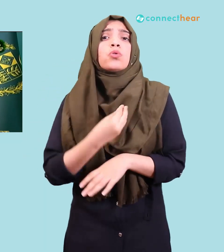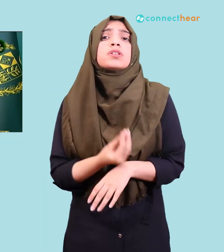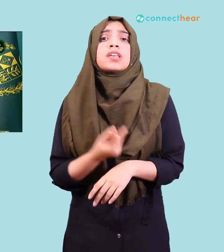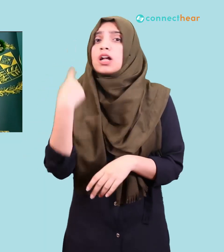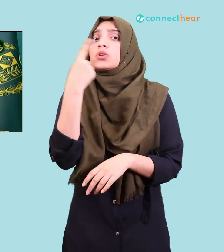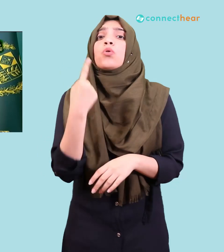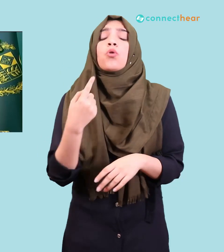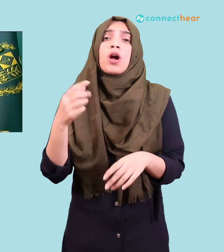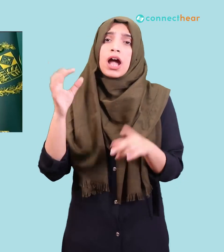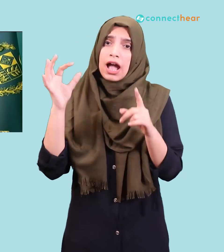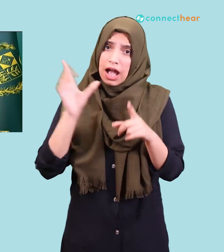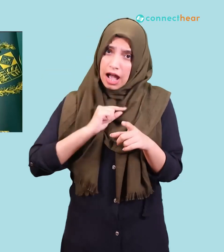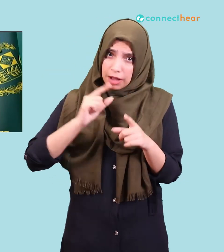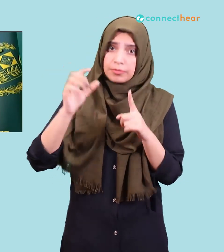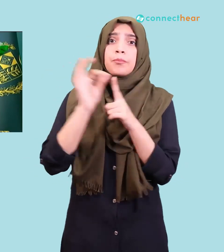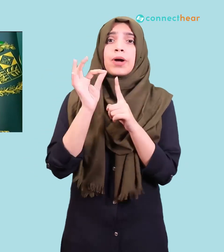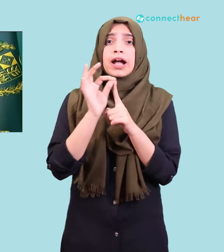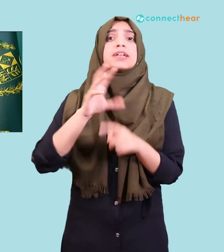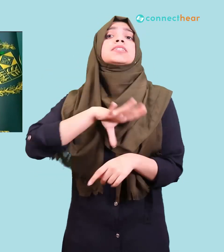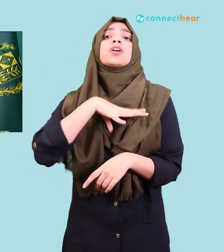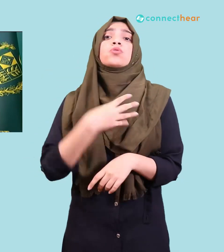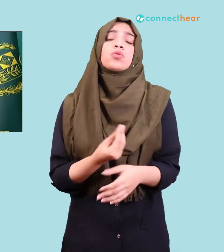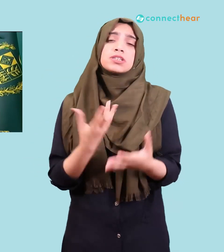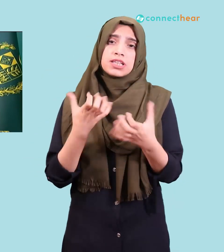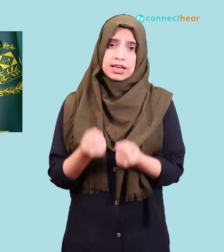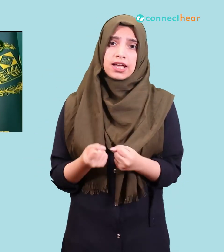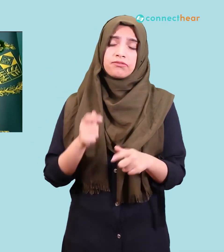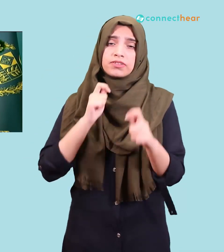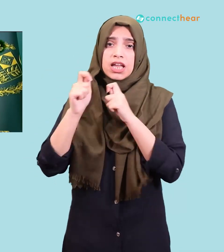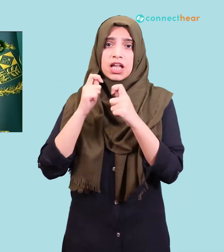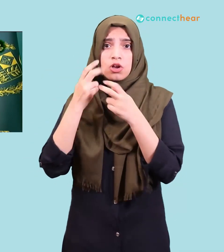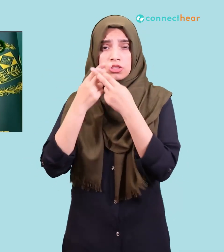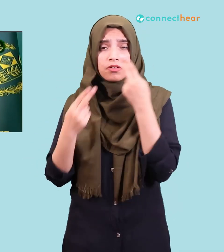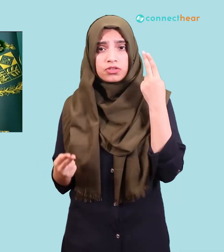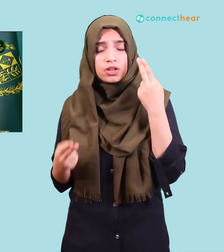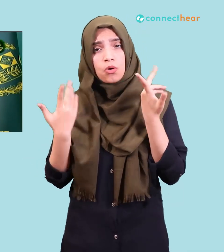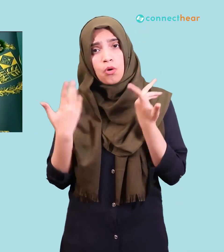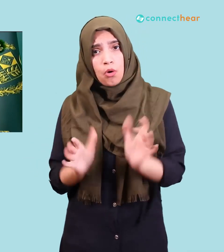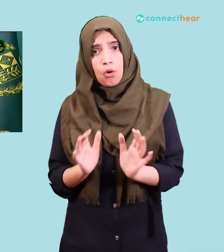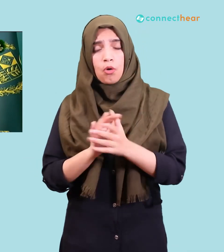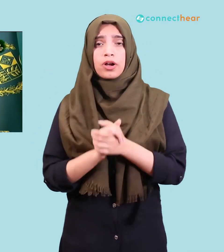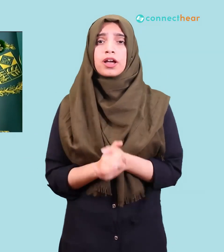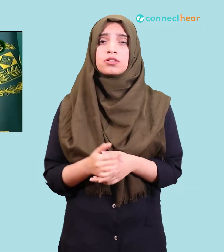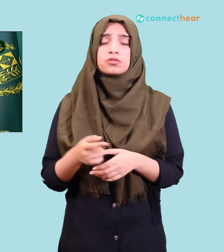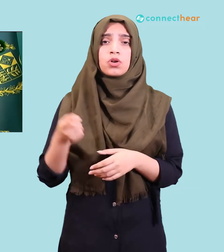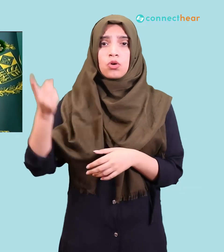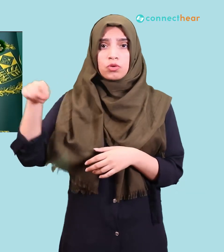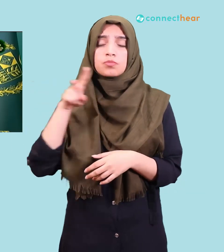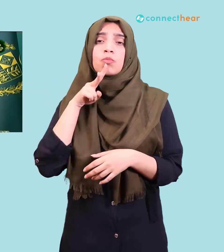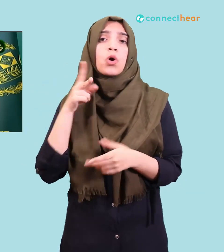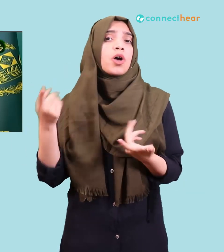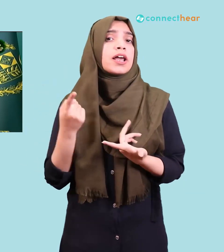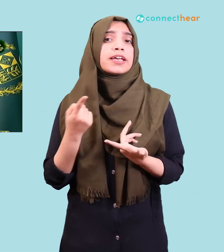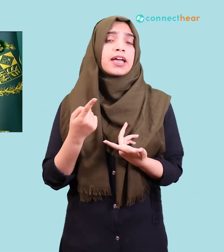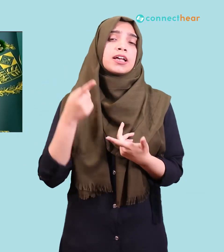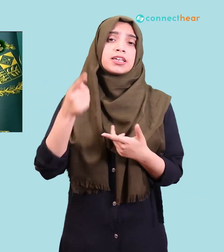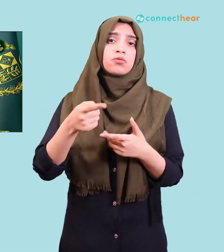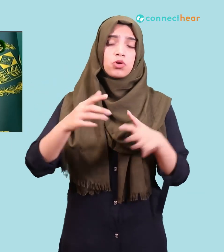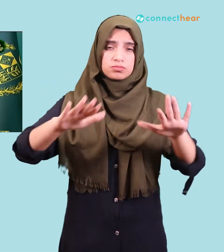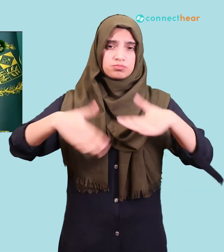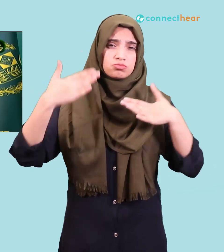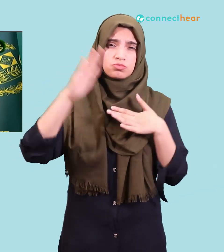ہوگا. مذاکرات چلتے جا رہے تھے. انہوں نے کہا جی اسمبلی میں رکھو, اور اسمبلی جو فیصلہ کرتی